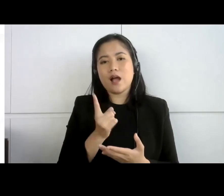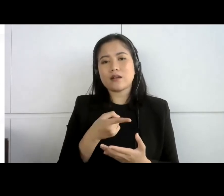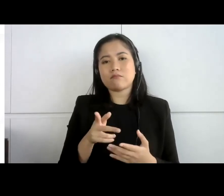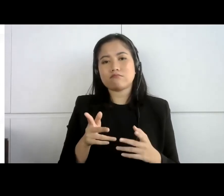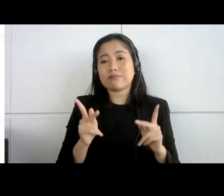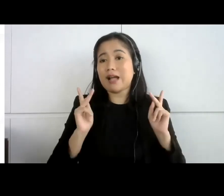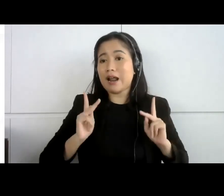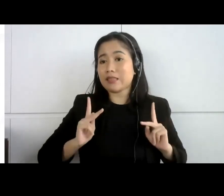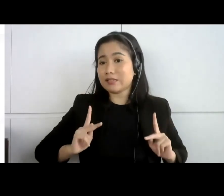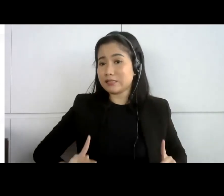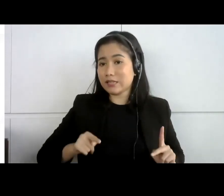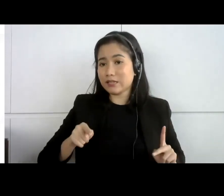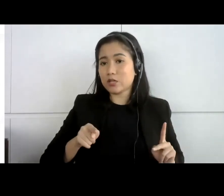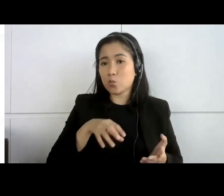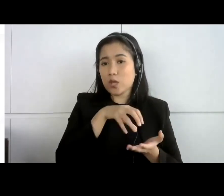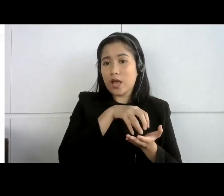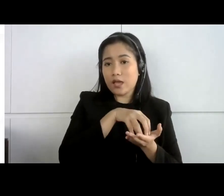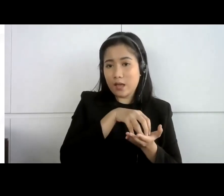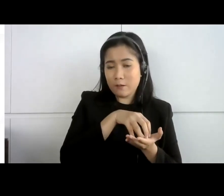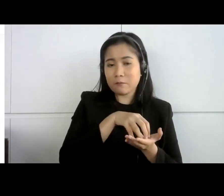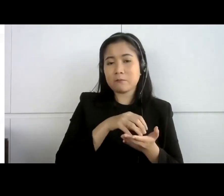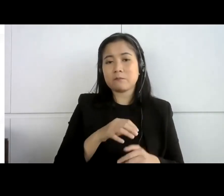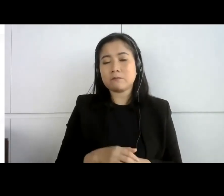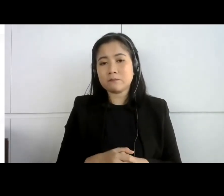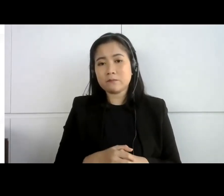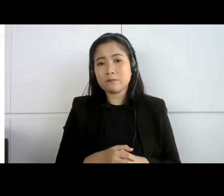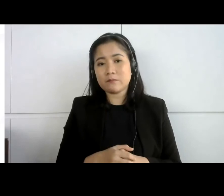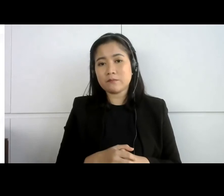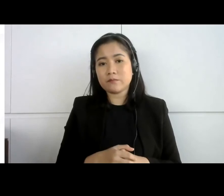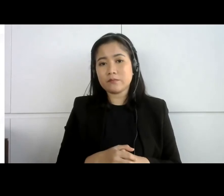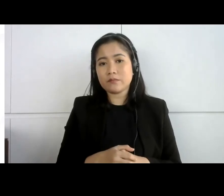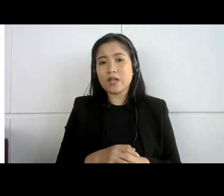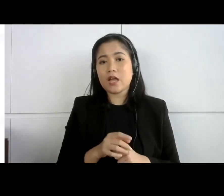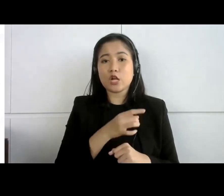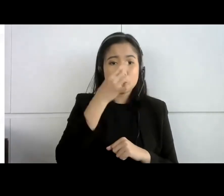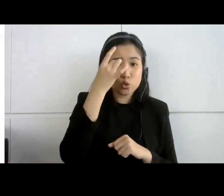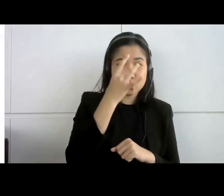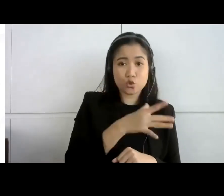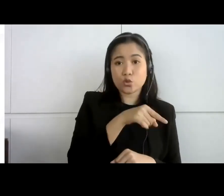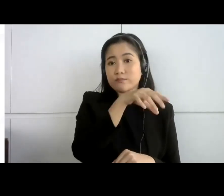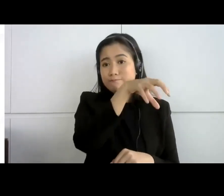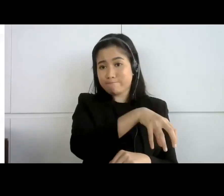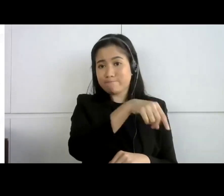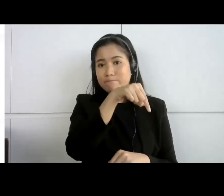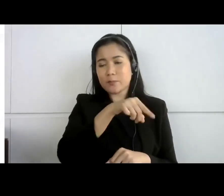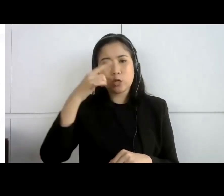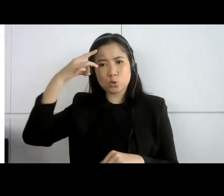karakteristik wilayah yang cukup berjauhan antara dusun yang satu dengan dusun yang